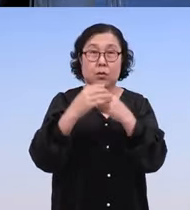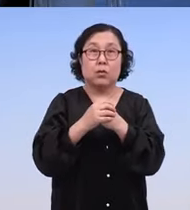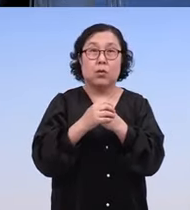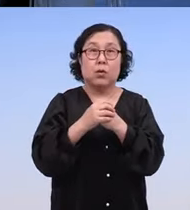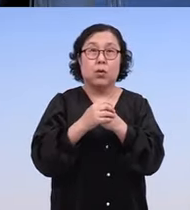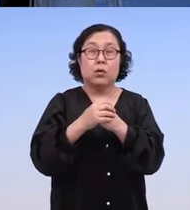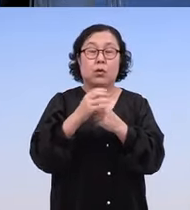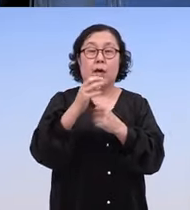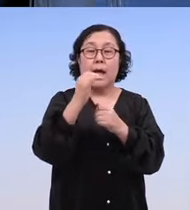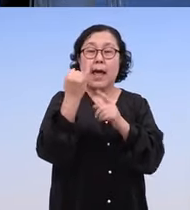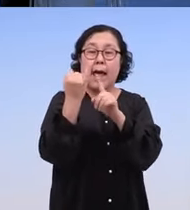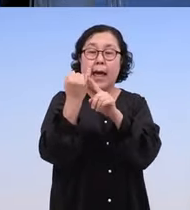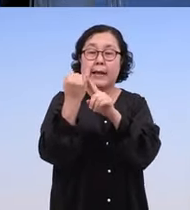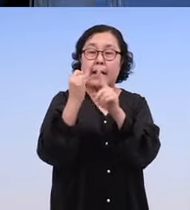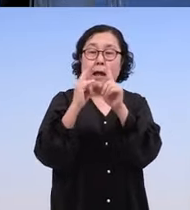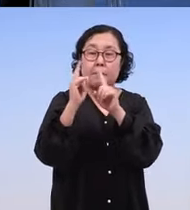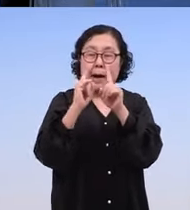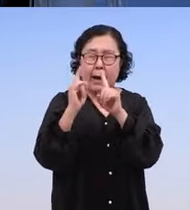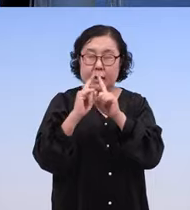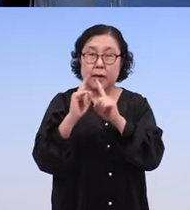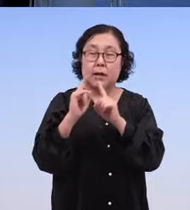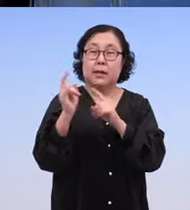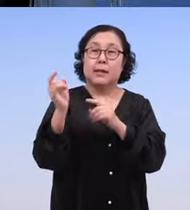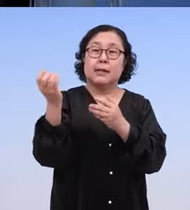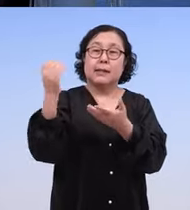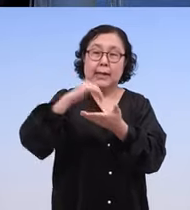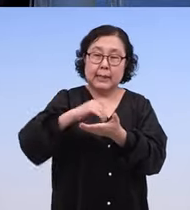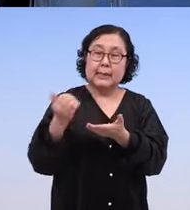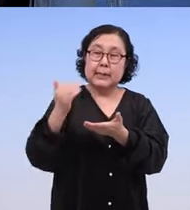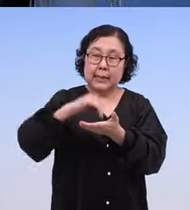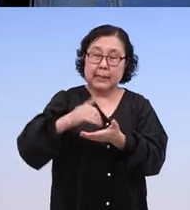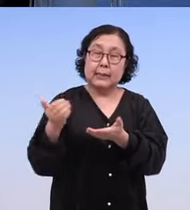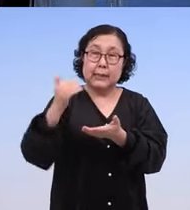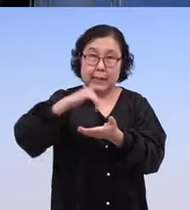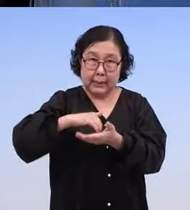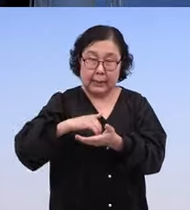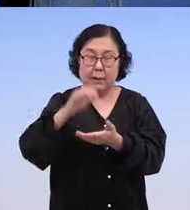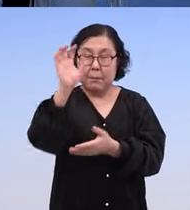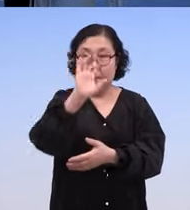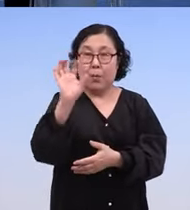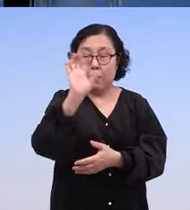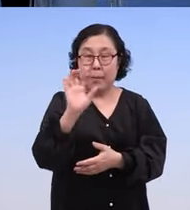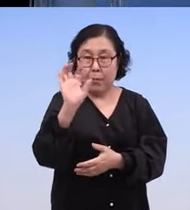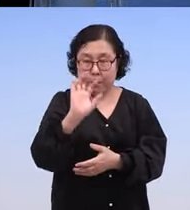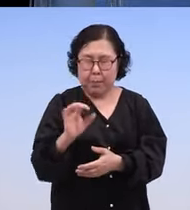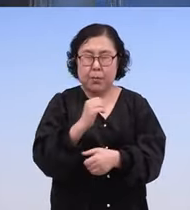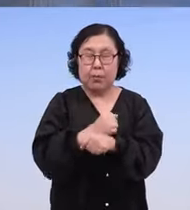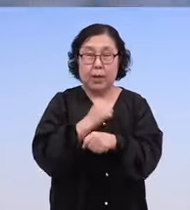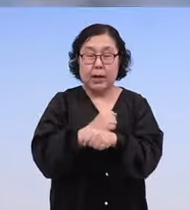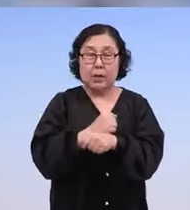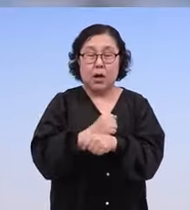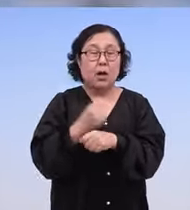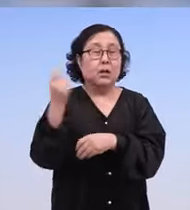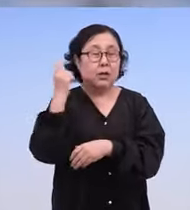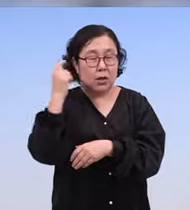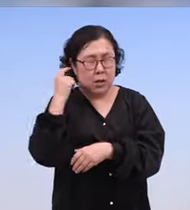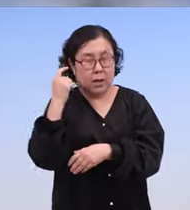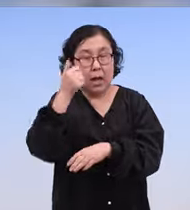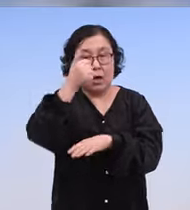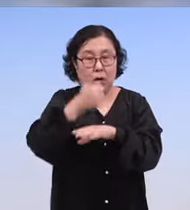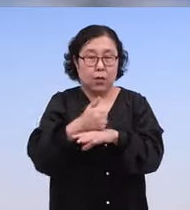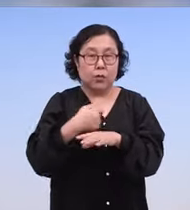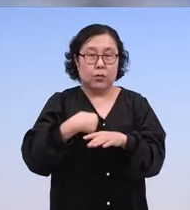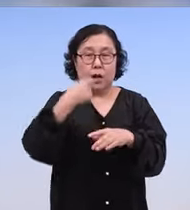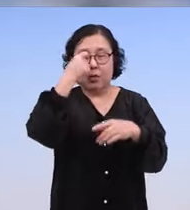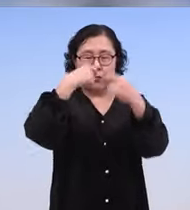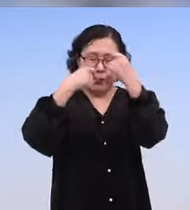앤의 말을 한 번, 두 번, 세 번 더 들었다. 결국 눈물이 흘렀다. 그래서 이제